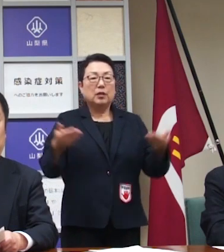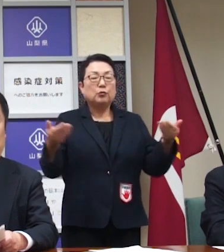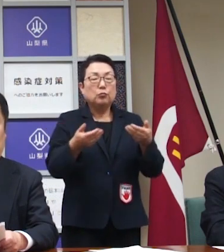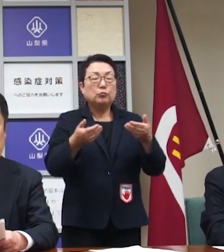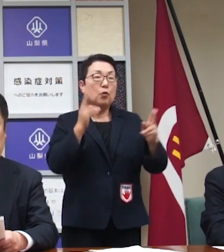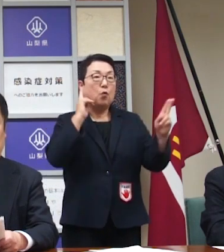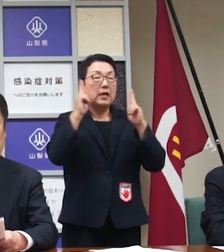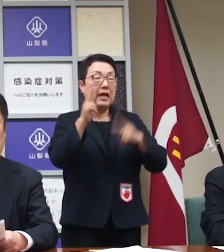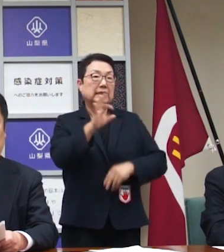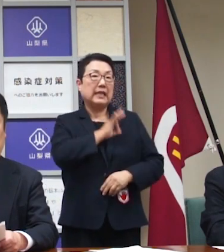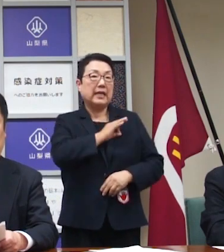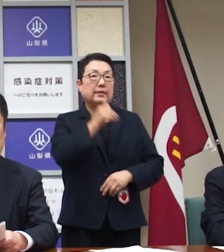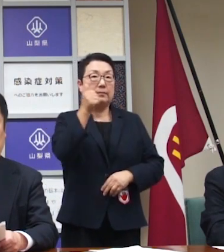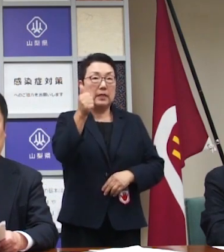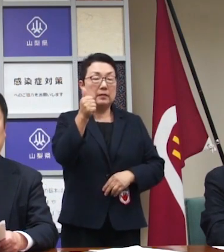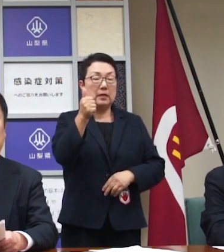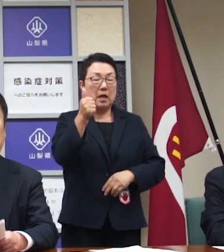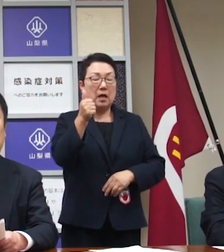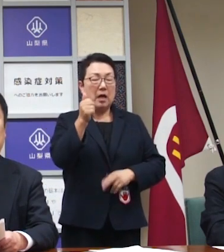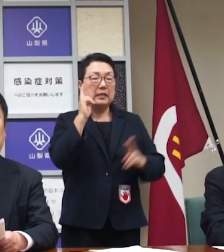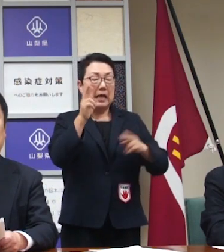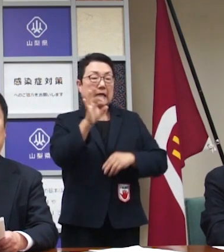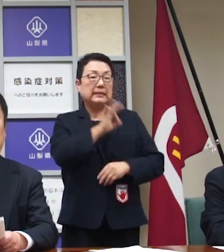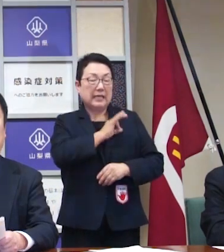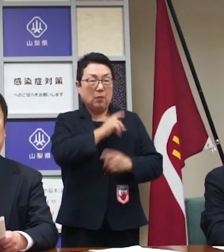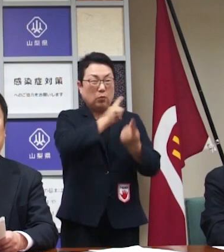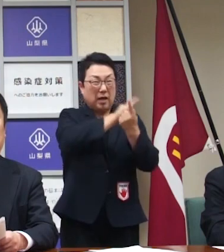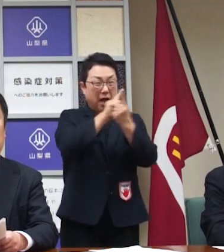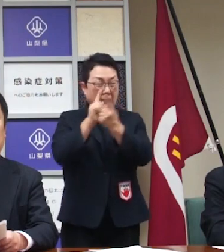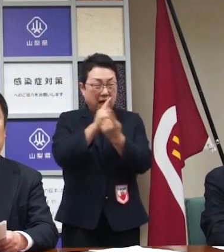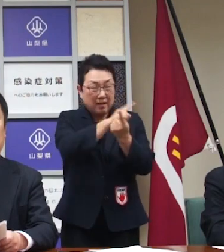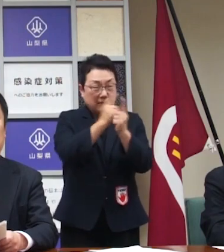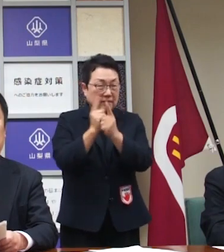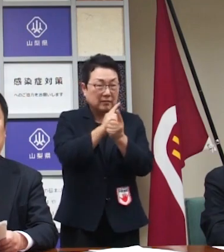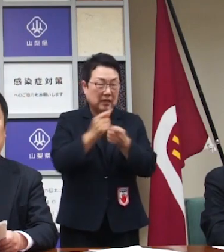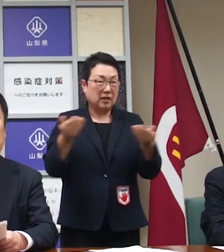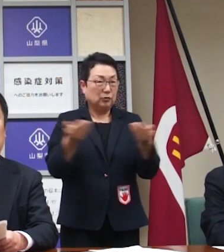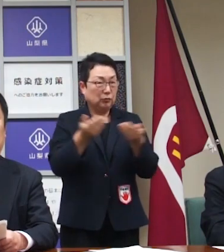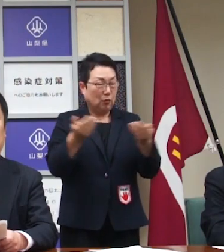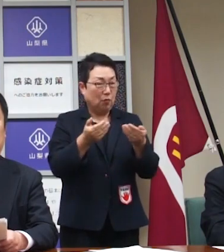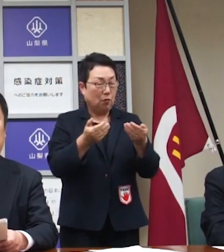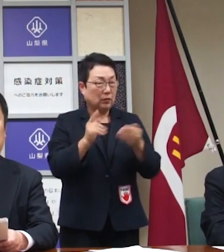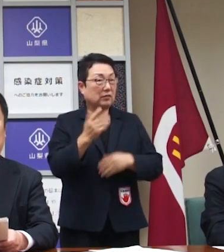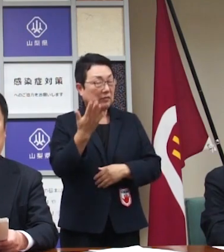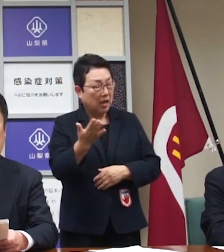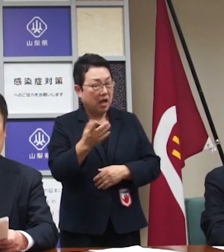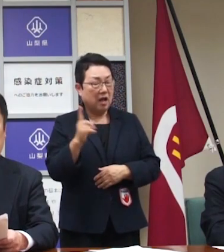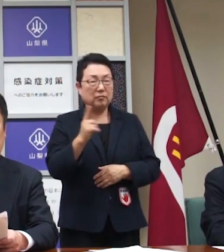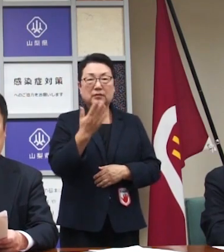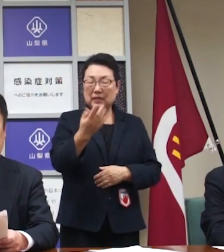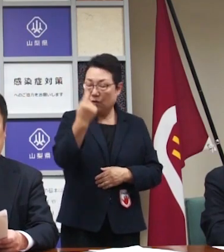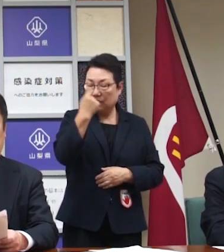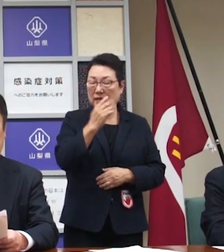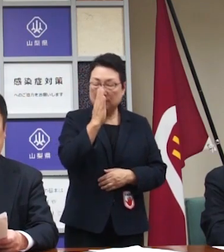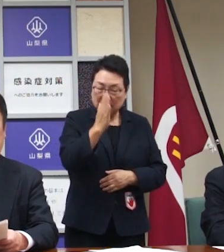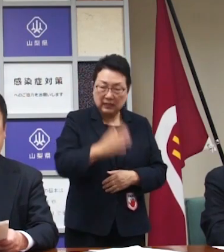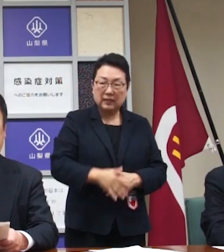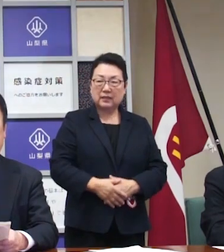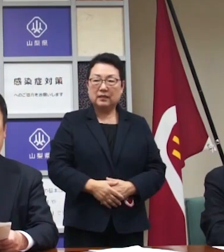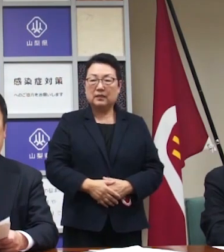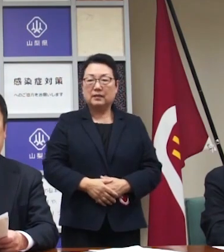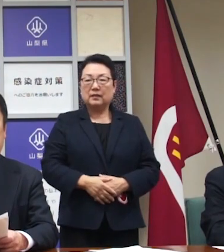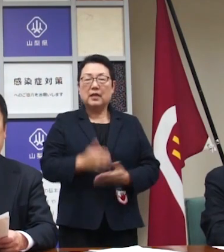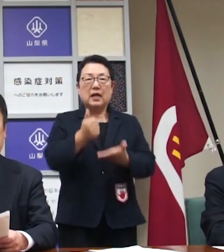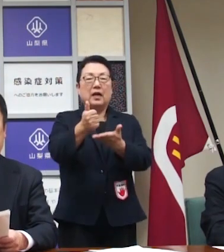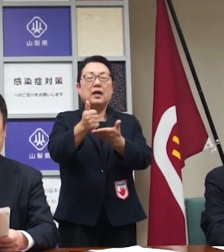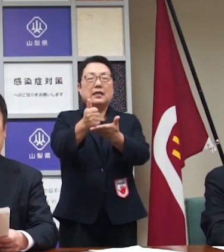社員ということなんですが、かなりこう多くの方と接触するような職業なのかどうか、そこら辺を少し教えていただければと思います。 来客